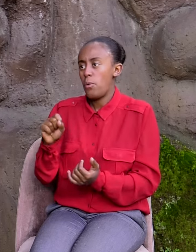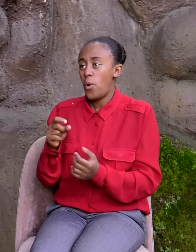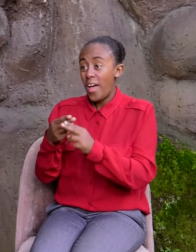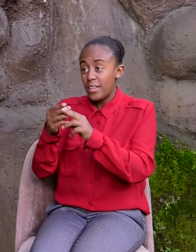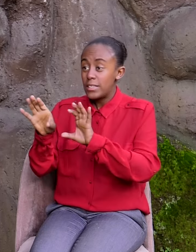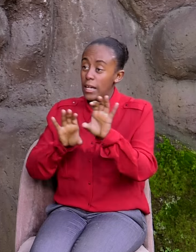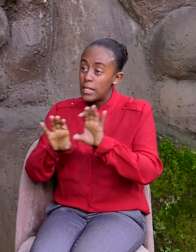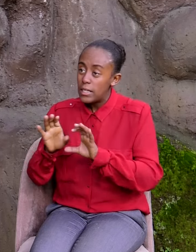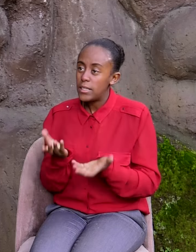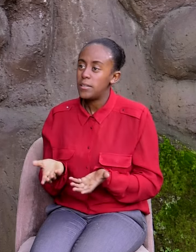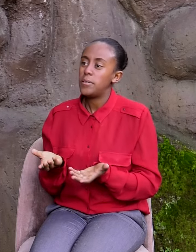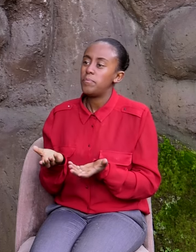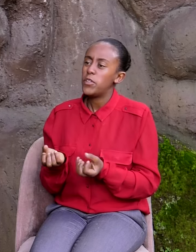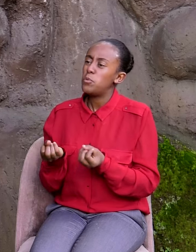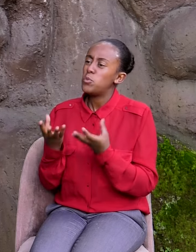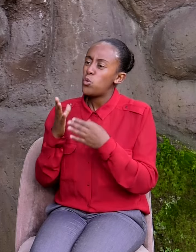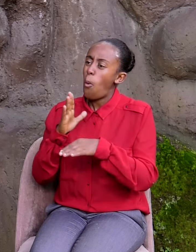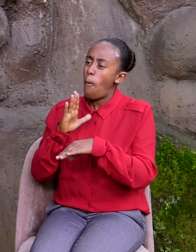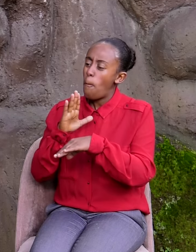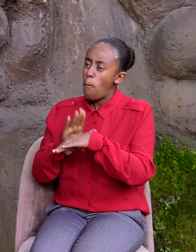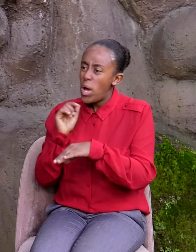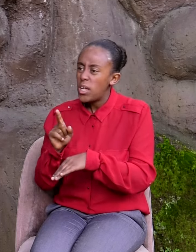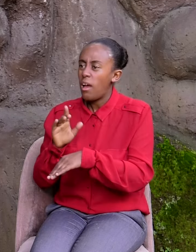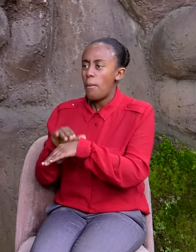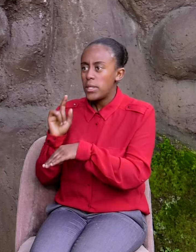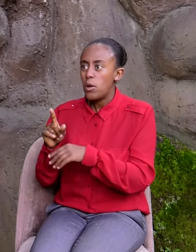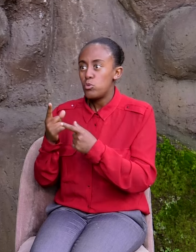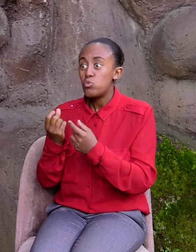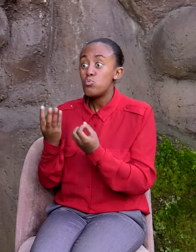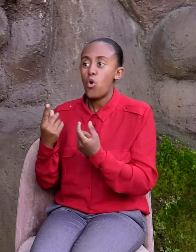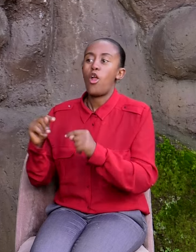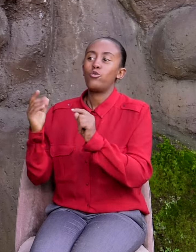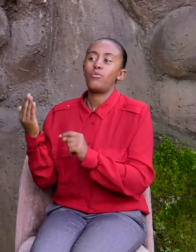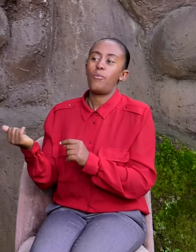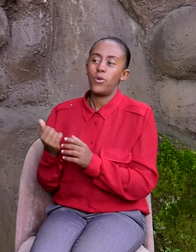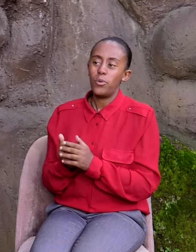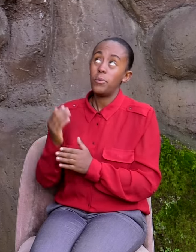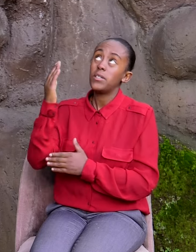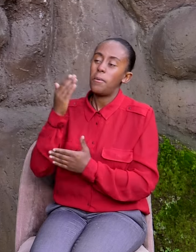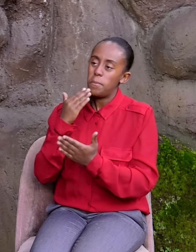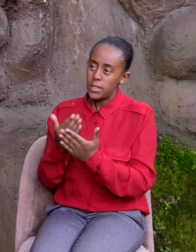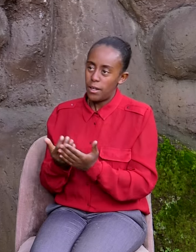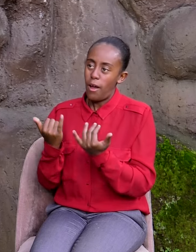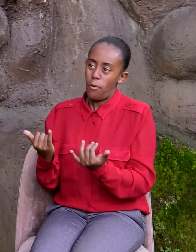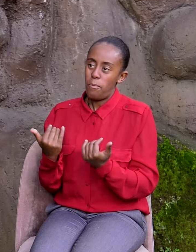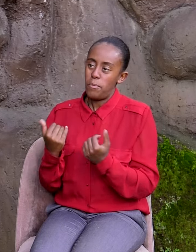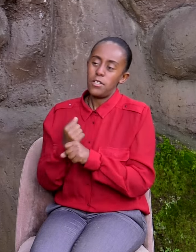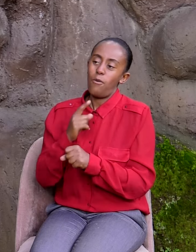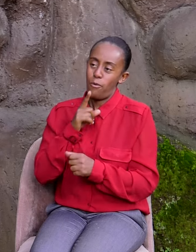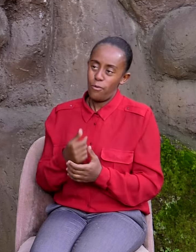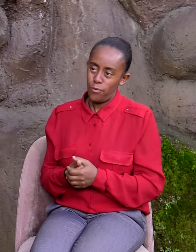አጠር ሳደርግልህ ብዙ ማስጠንቀቂያዎች ነበሩ፣ ብዙ ሙከራዎችም ነበሩ። እግዚአብሔር ይመስገን ግን አሁንም እየሰራን